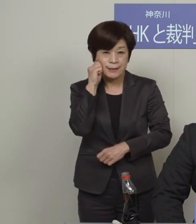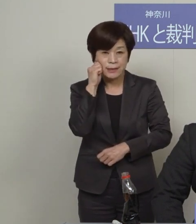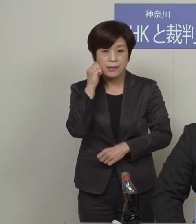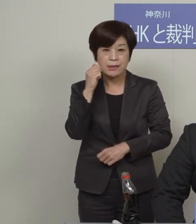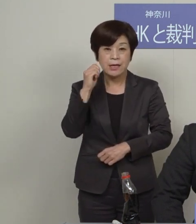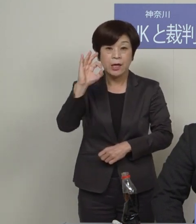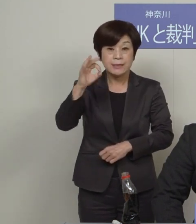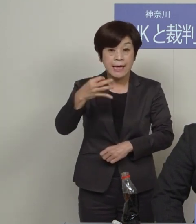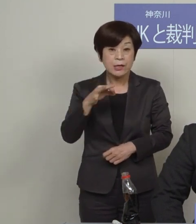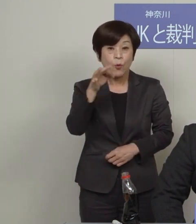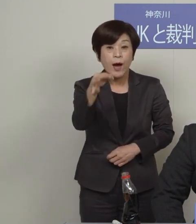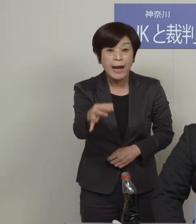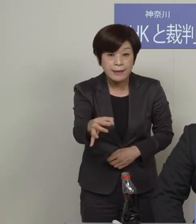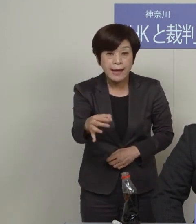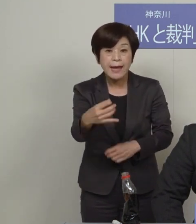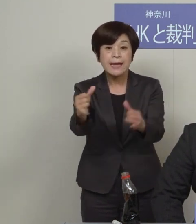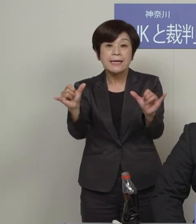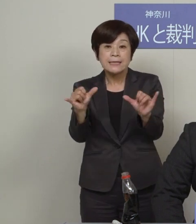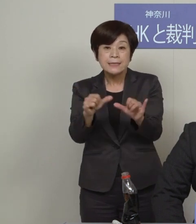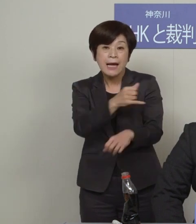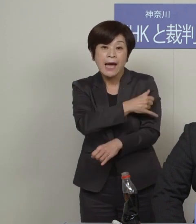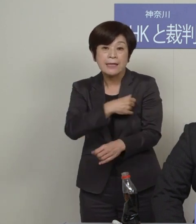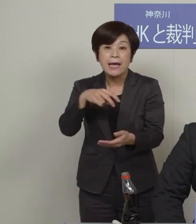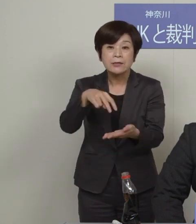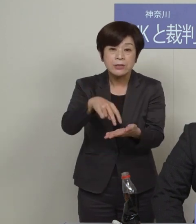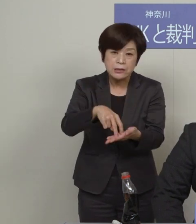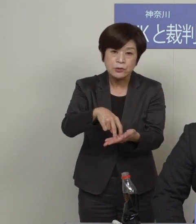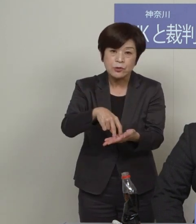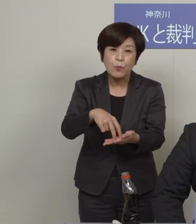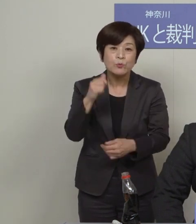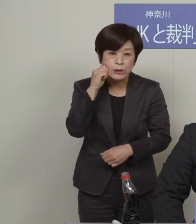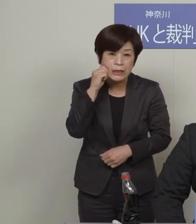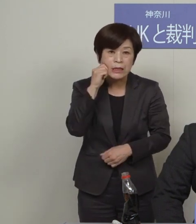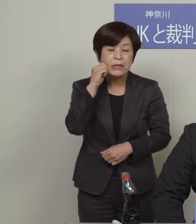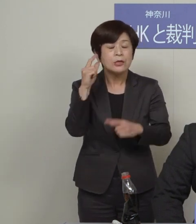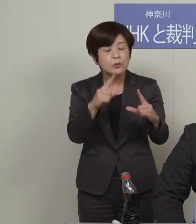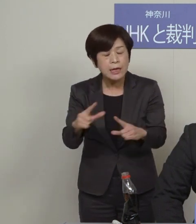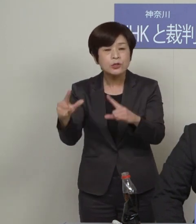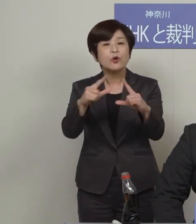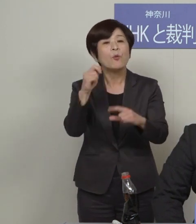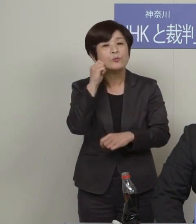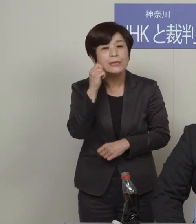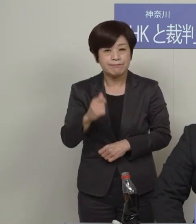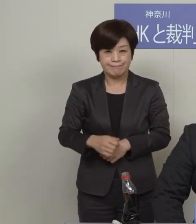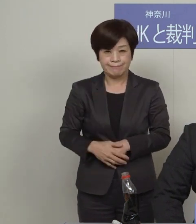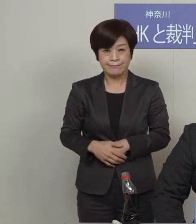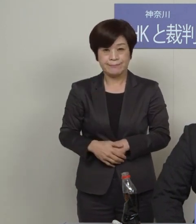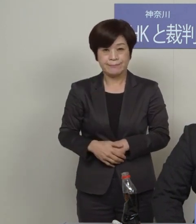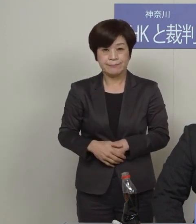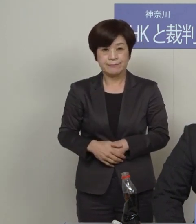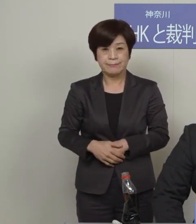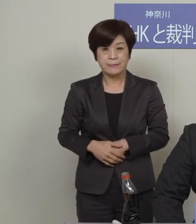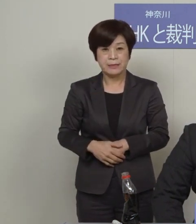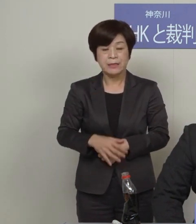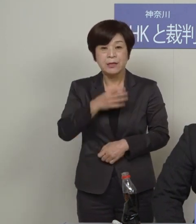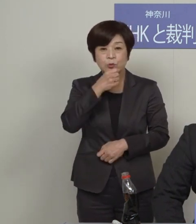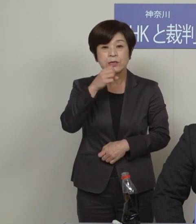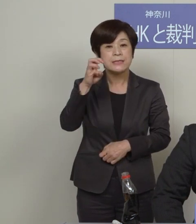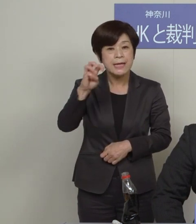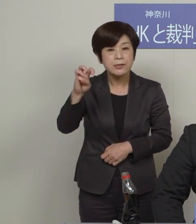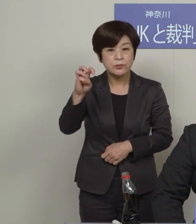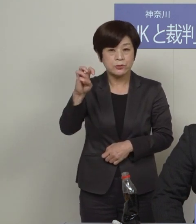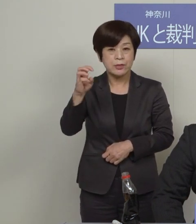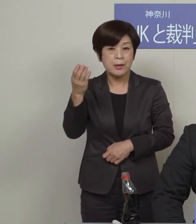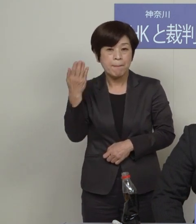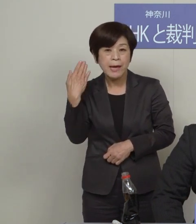税して社会に役立つところか暮らしていくこともできません。繰り返します。30歳元迷